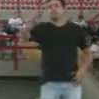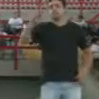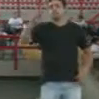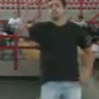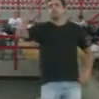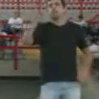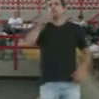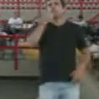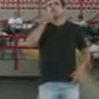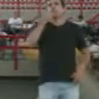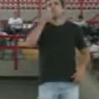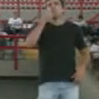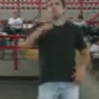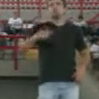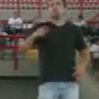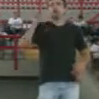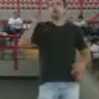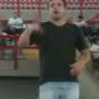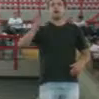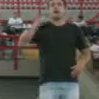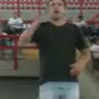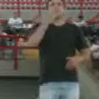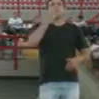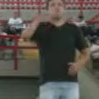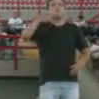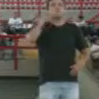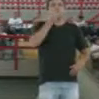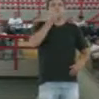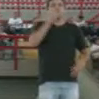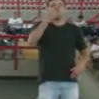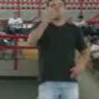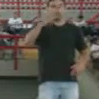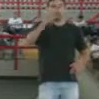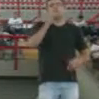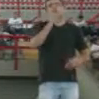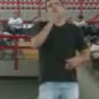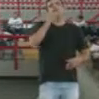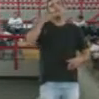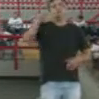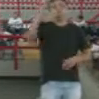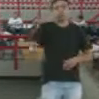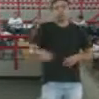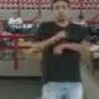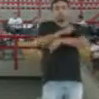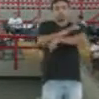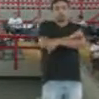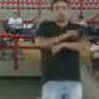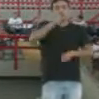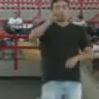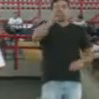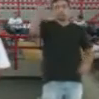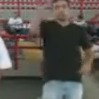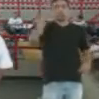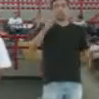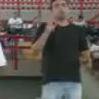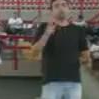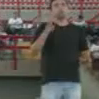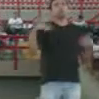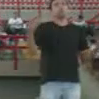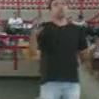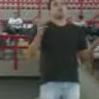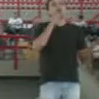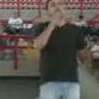Ah, é aquele cara bem gordão que apresenta o programa. Não, aí é o Jô. É o Jô Soares, é Jó. Bora,